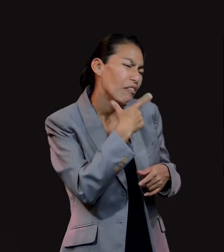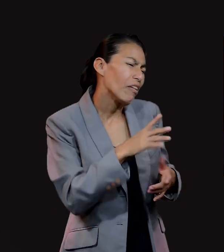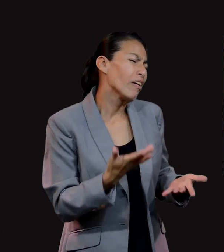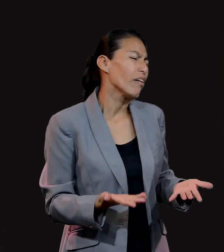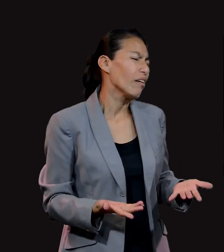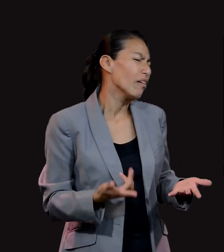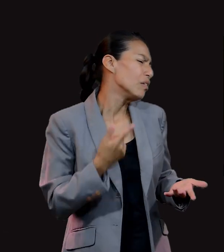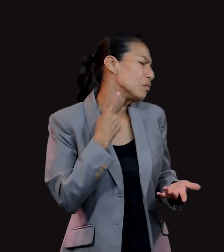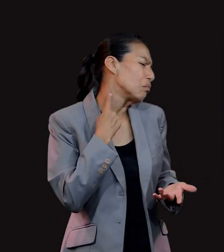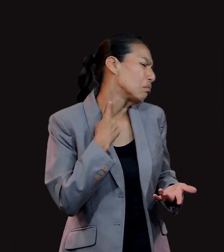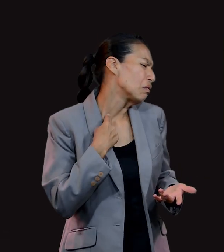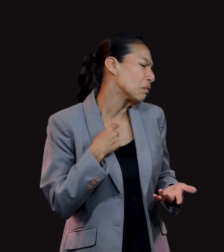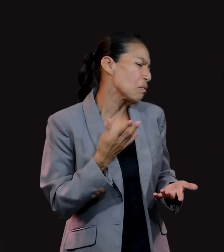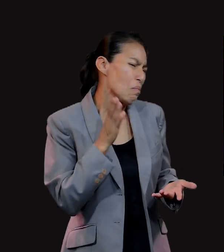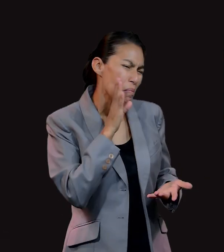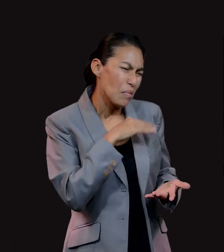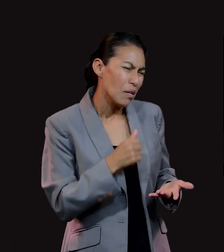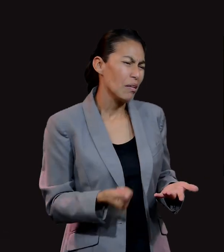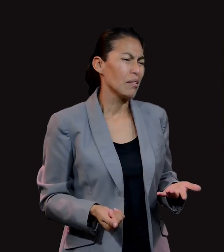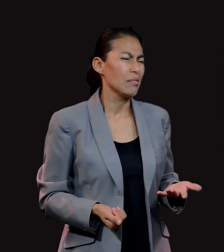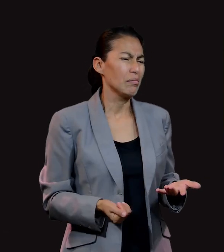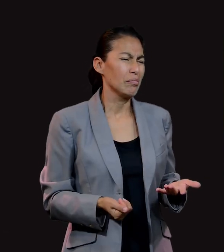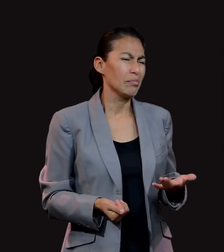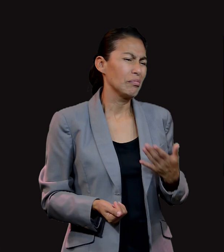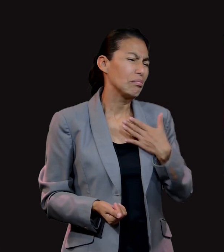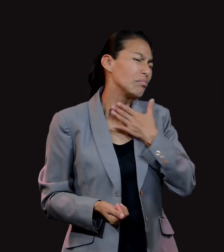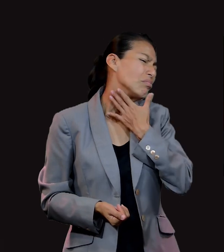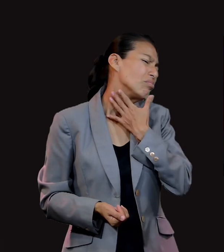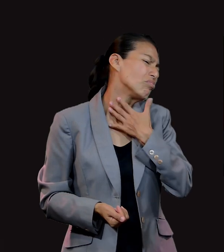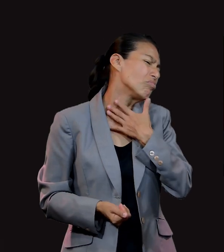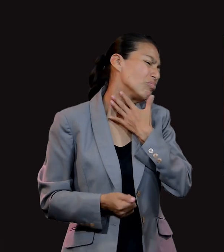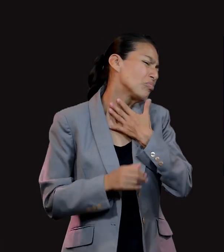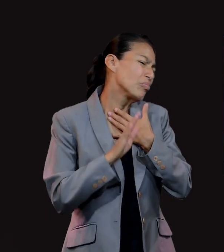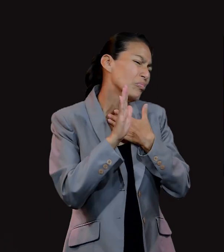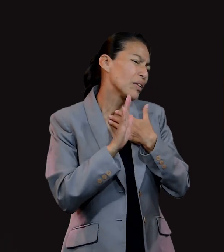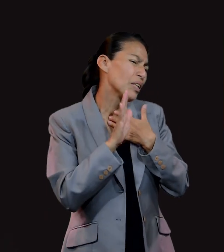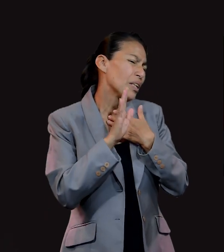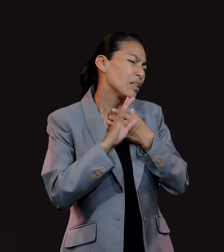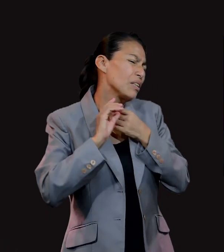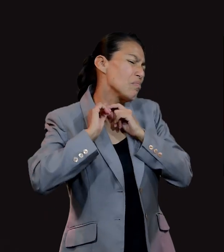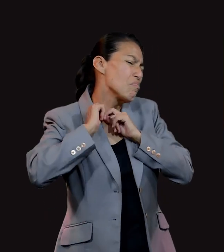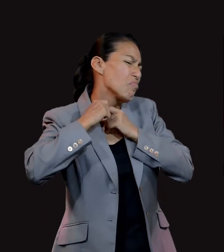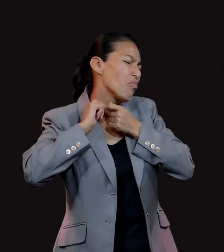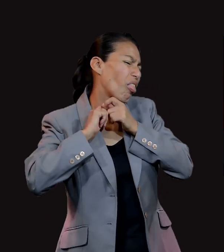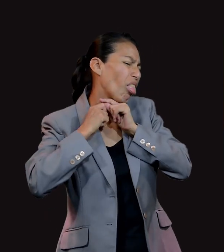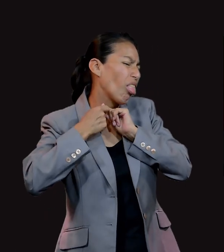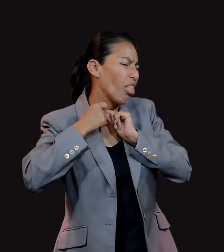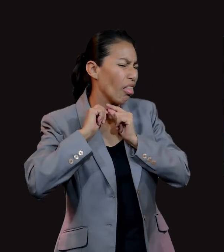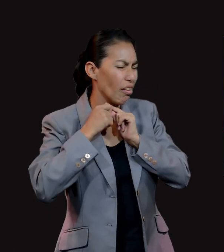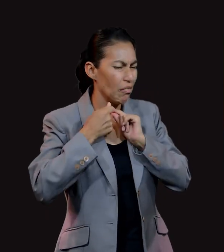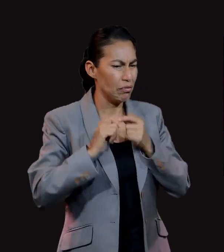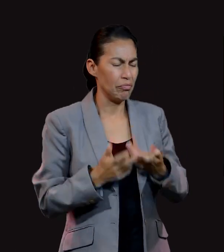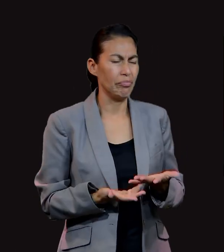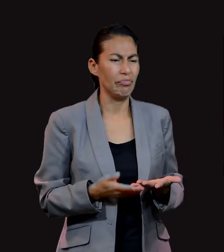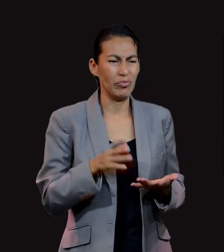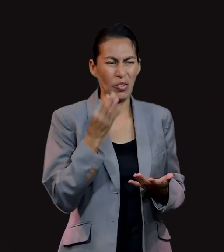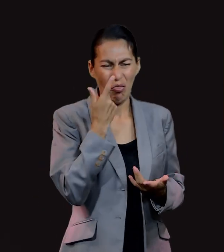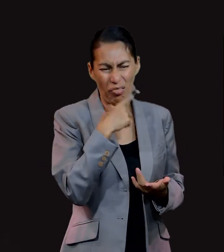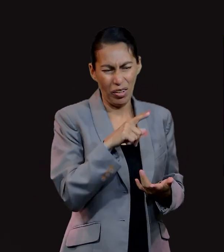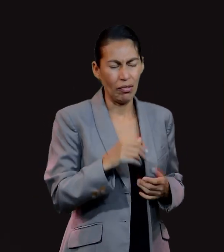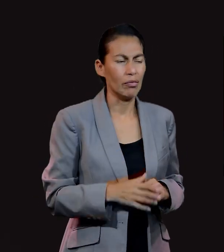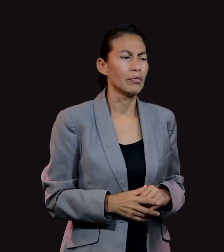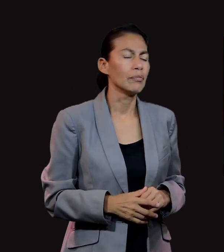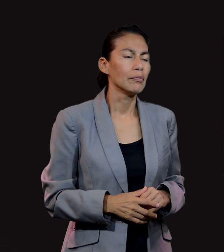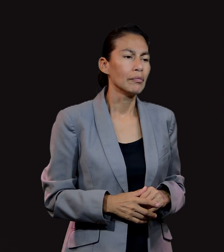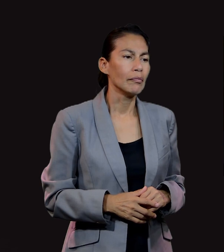ordinarios tan antiestéticos esta operación que me hicieron y entonces porque me habían dejado una protuberancia bien como que se me habían unido